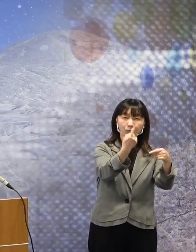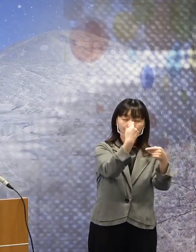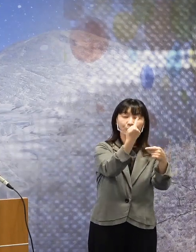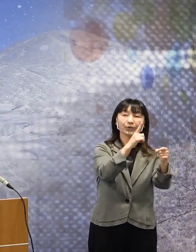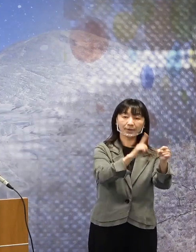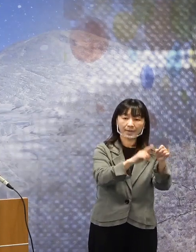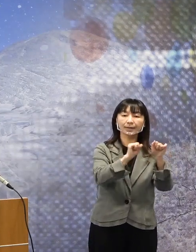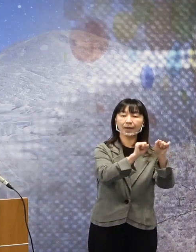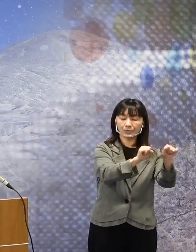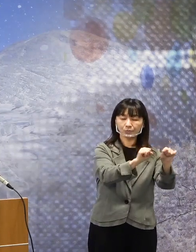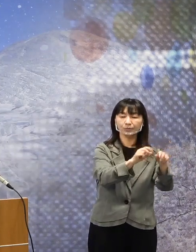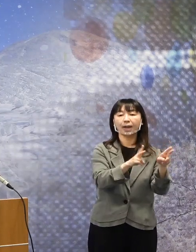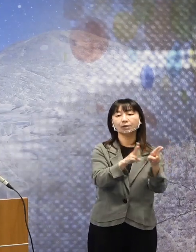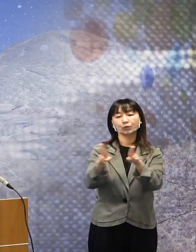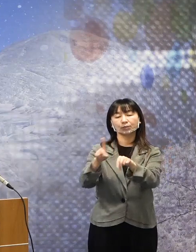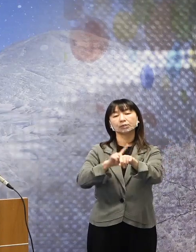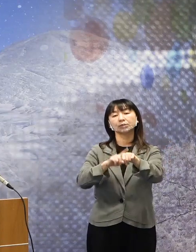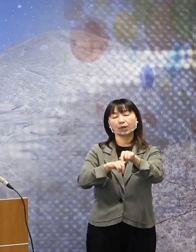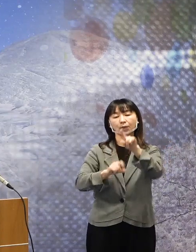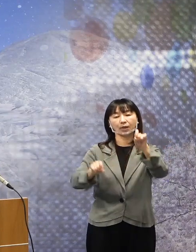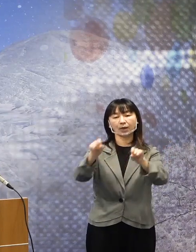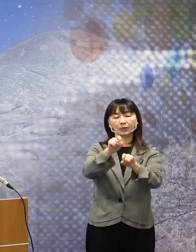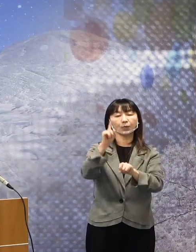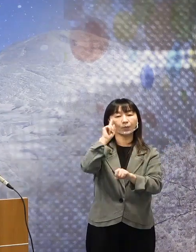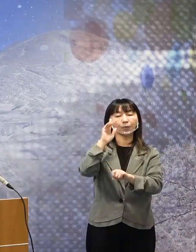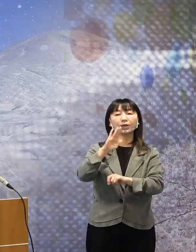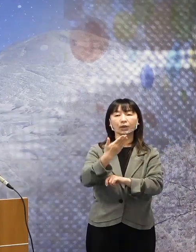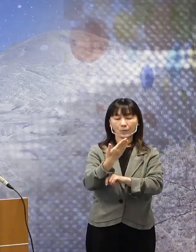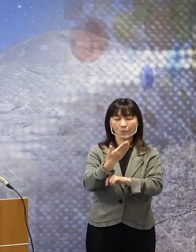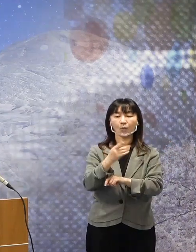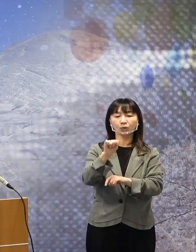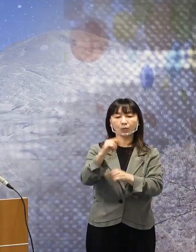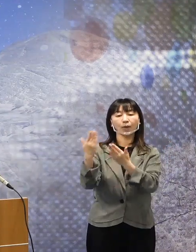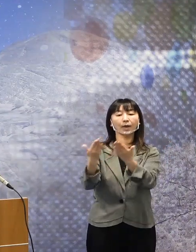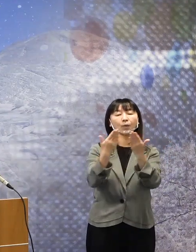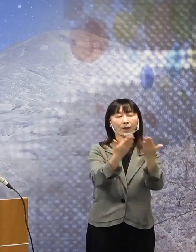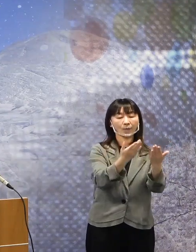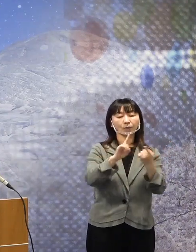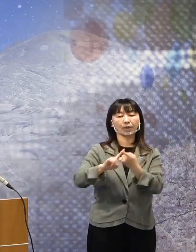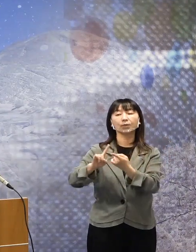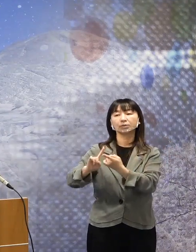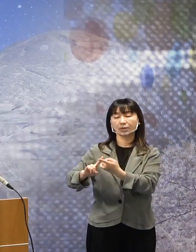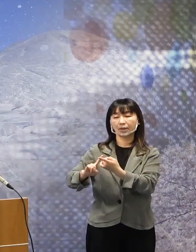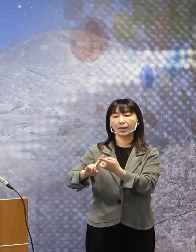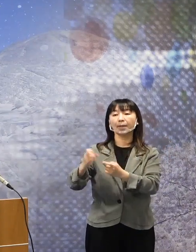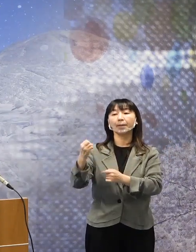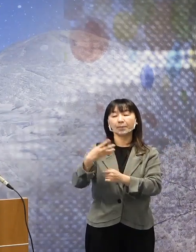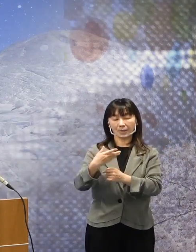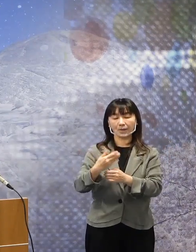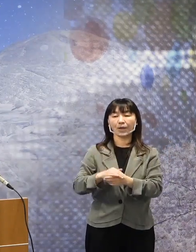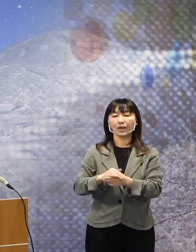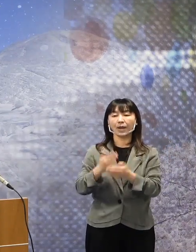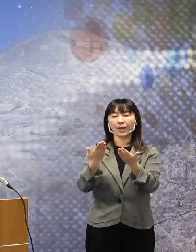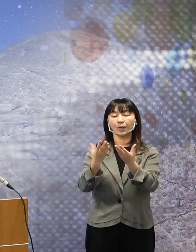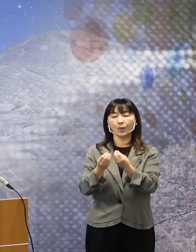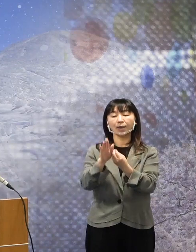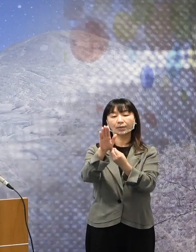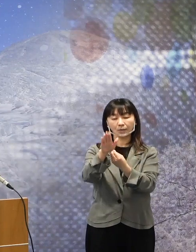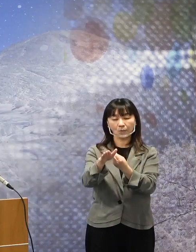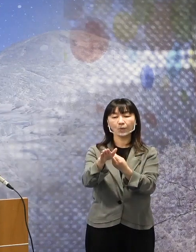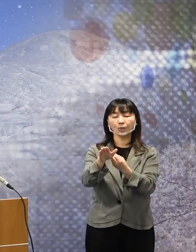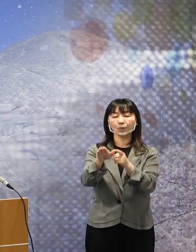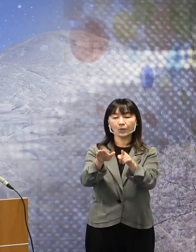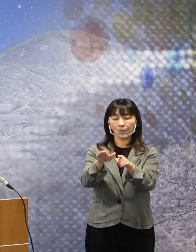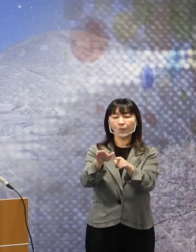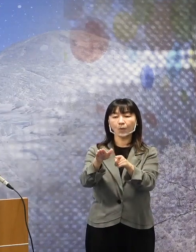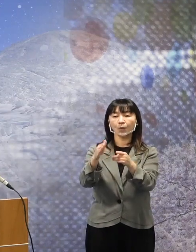どうしても準備に時間がかかるとかありますけれども、各校の実力に合わせて、またあとは放課後指導会もそれに合わせてこれは延